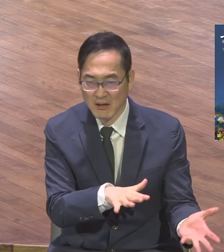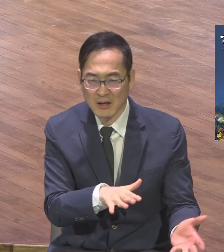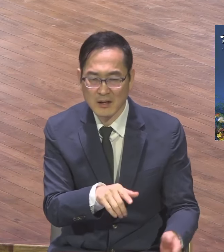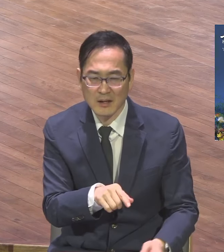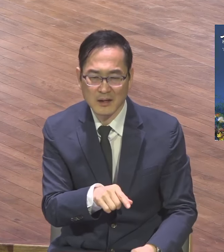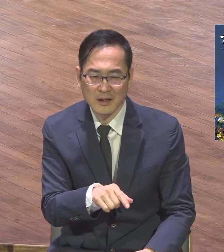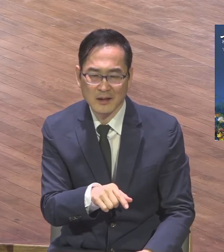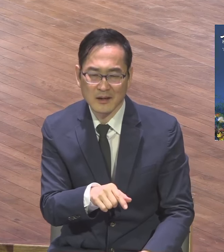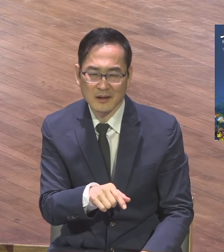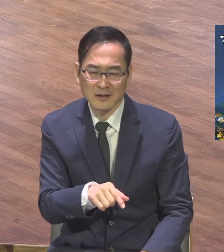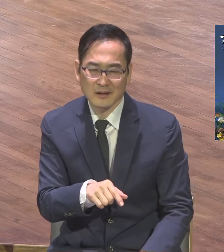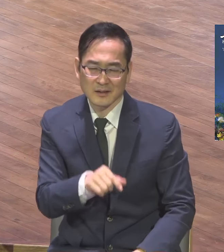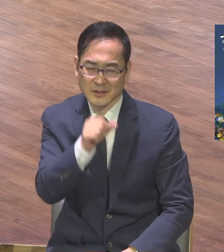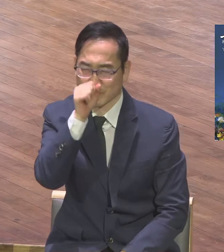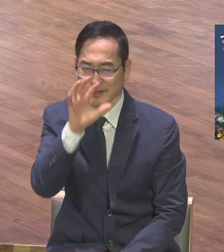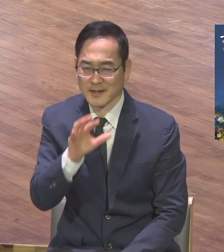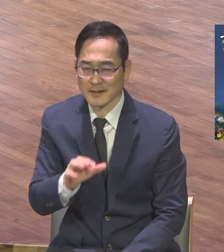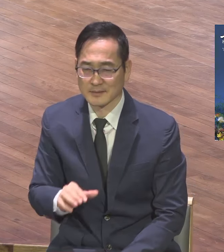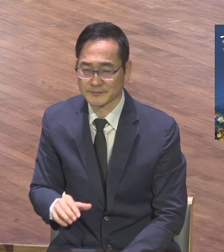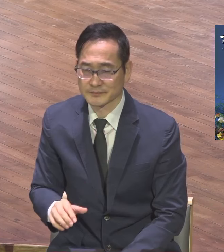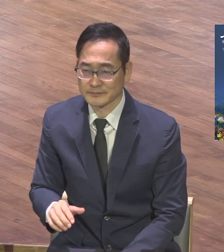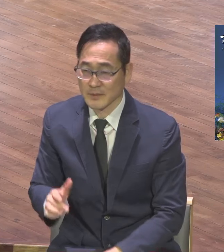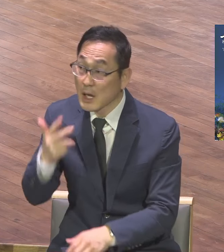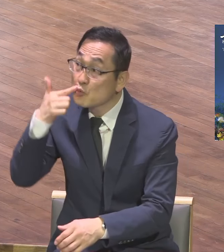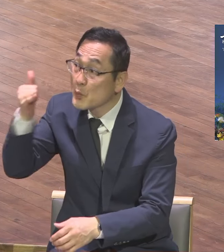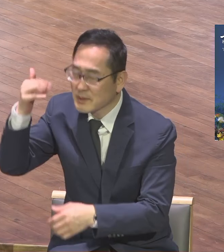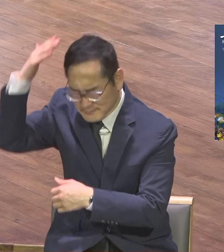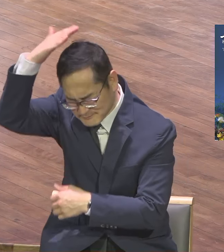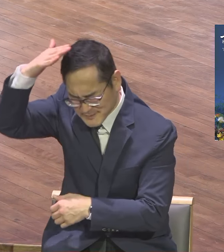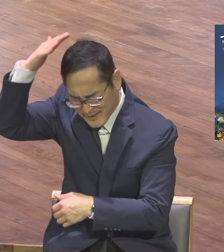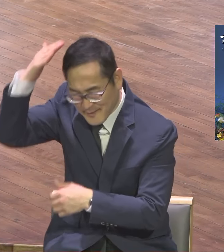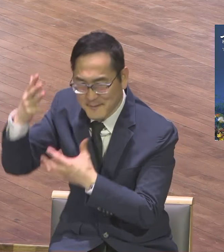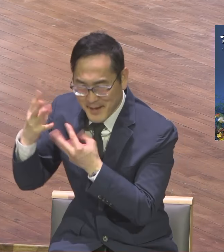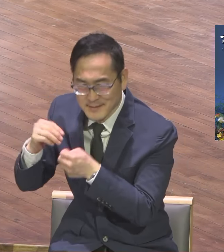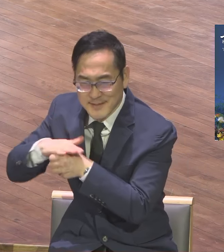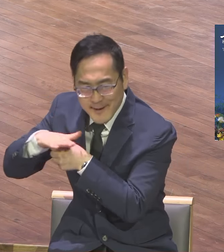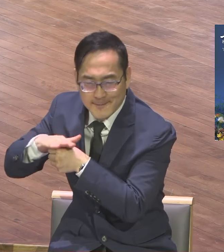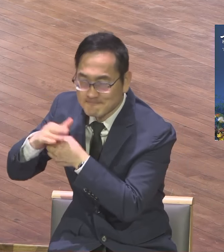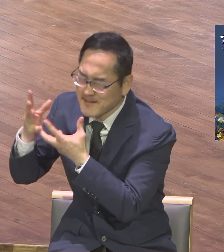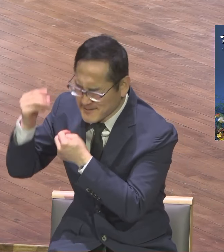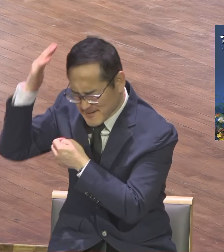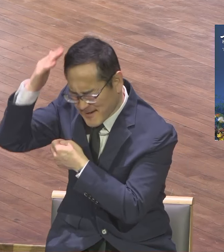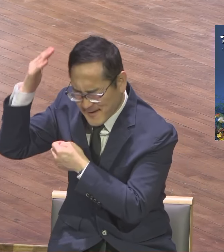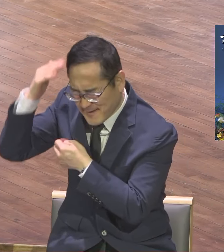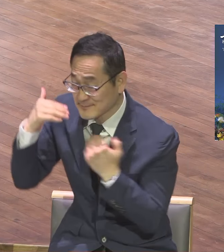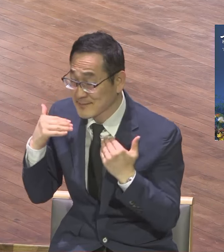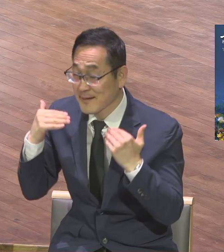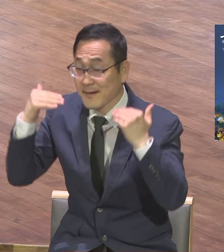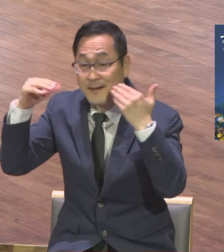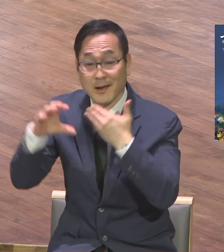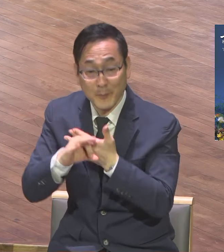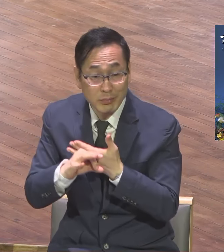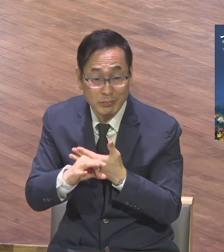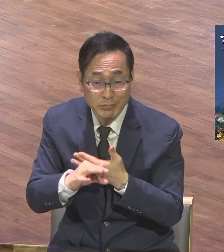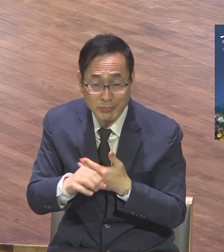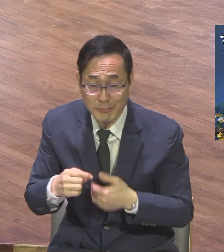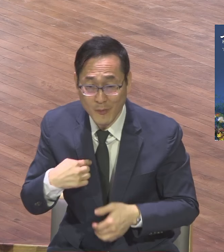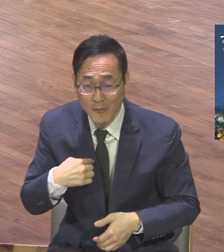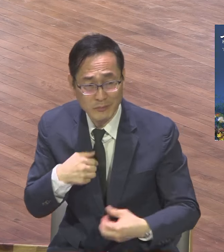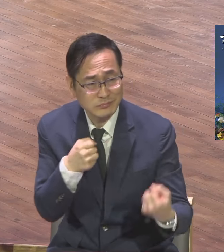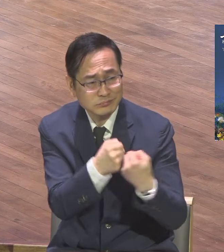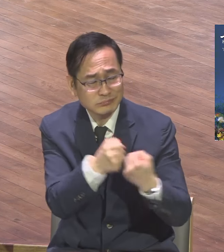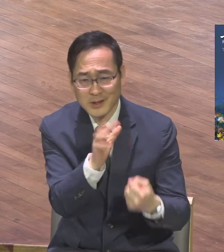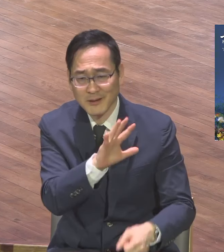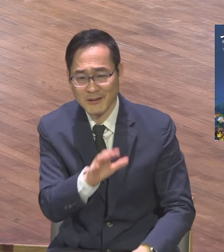적이 없고 따뜻한 사랑 받고 자란 자녀들은 싸울 줄 모릅니다. 그 본 적이 없는데 뭐 태어날